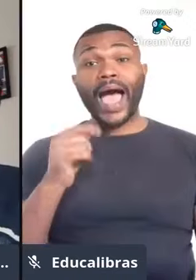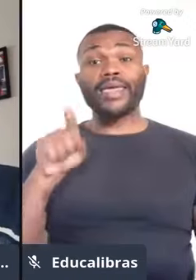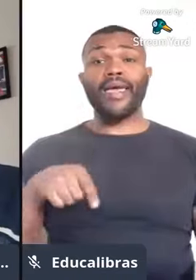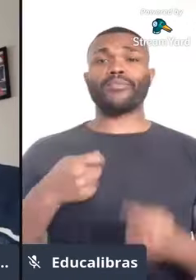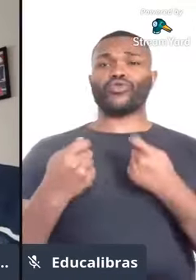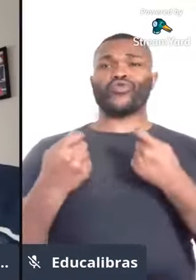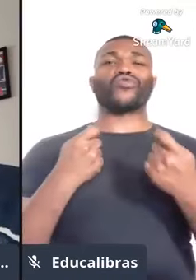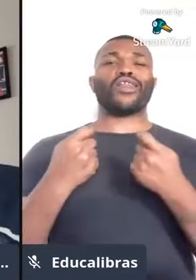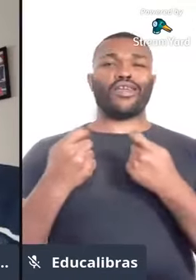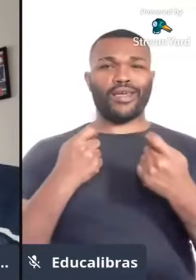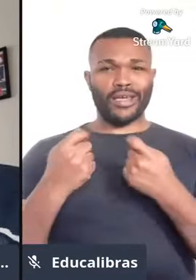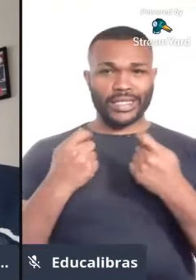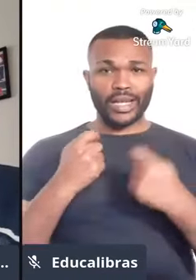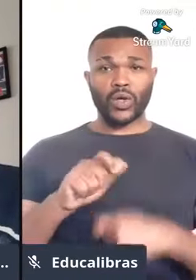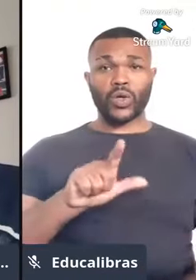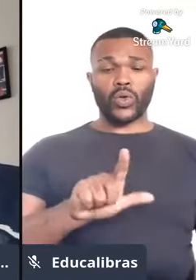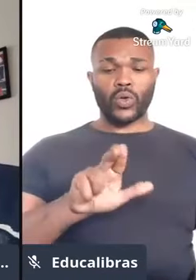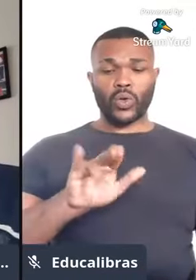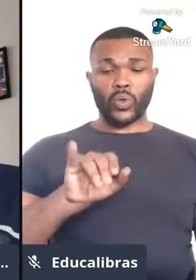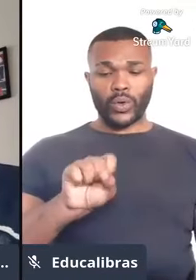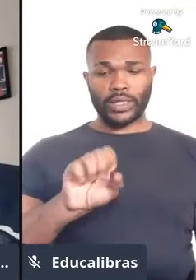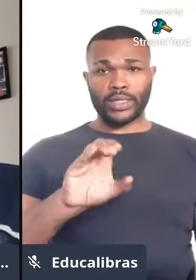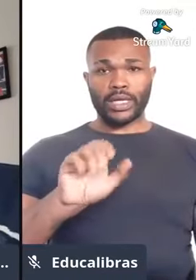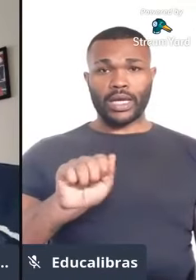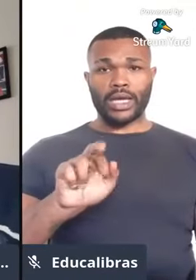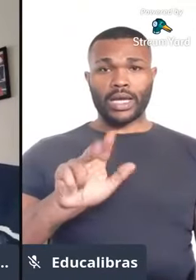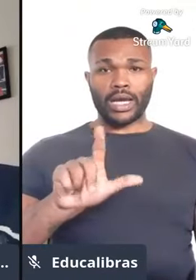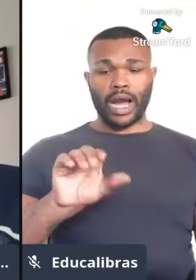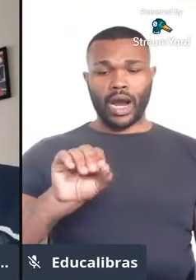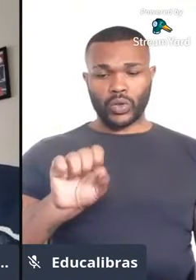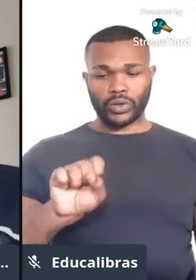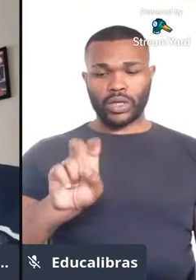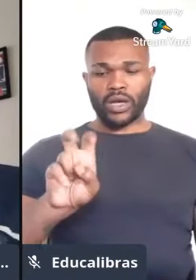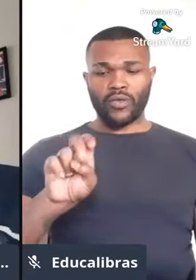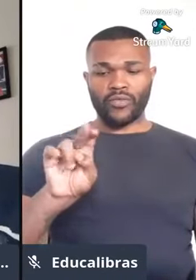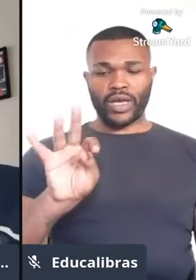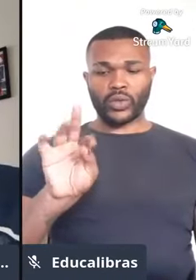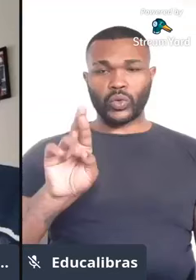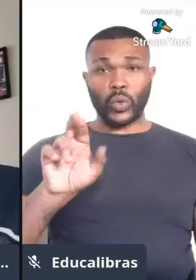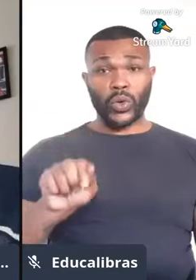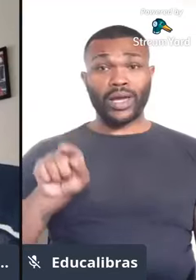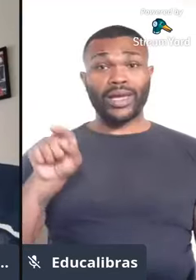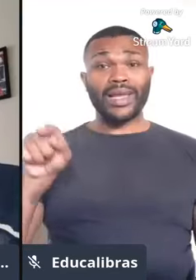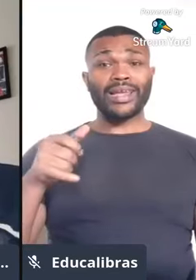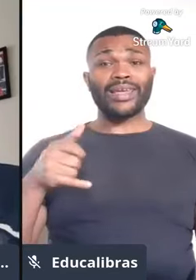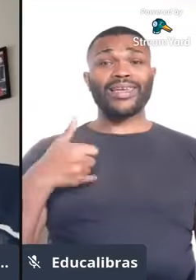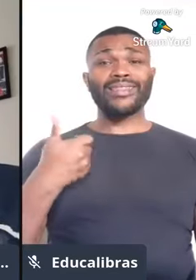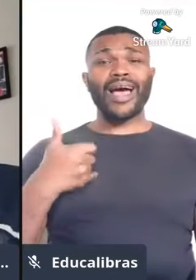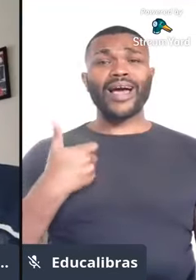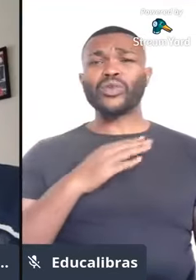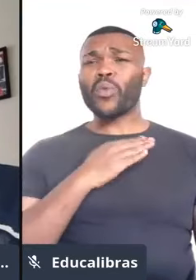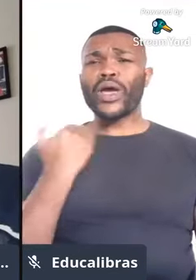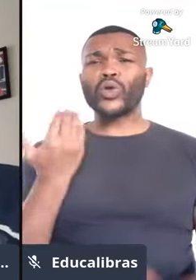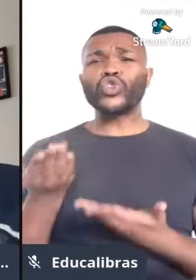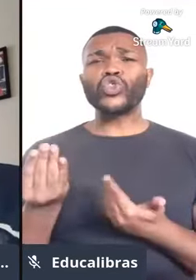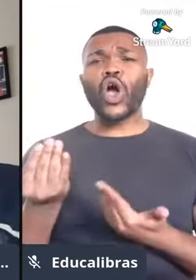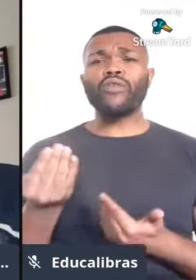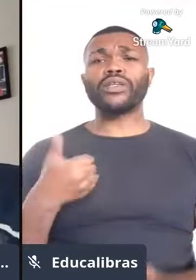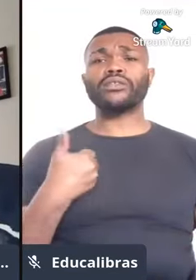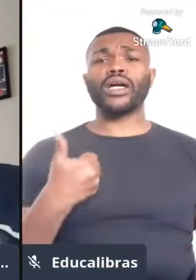jornalista, chamava Luiz Carlos Ventura. Meu pai morreu muito novo, morreu muito cedo, morreu com 29 anos. Em